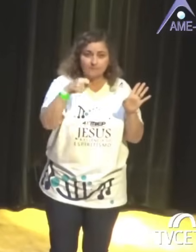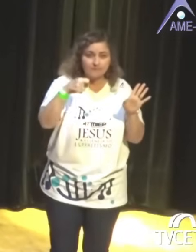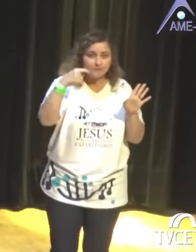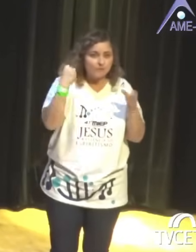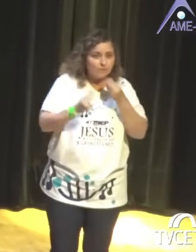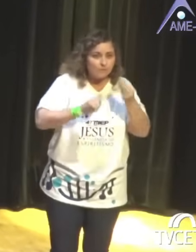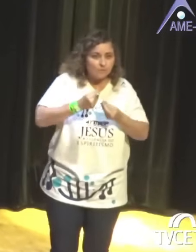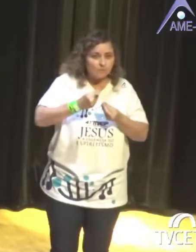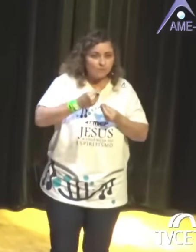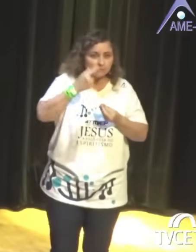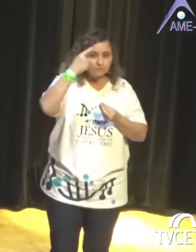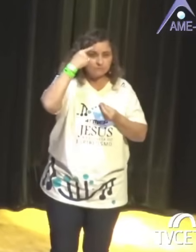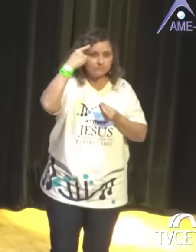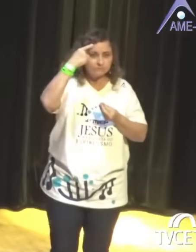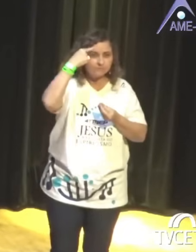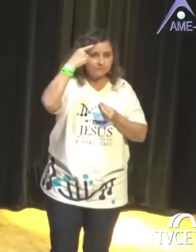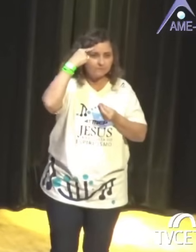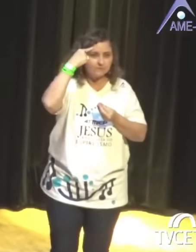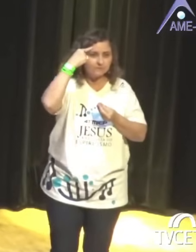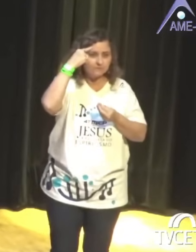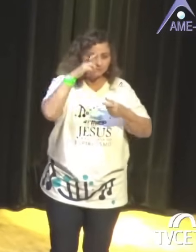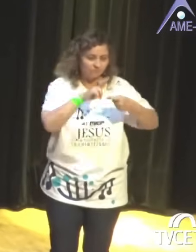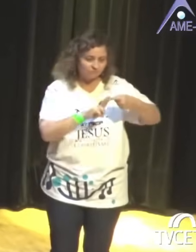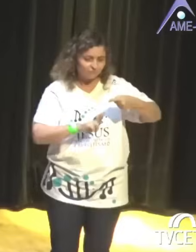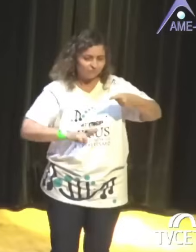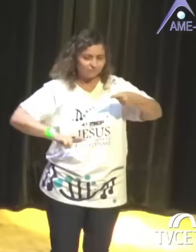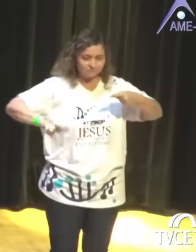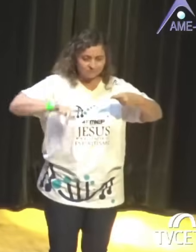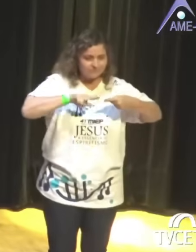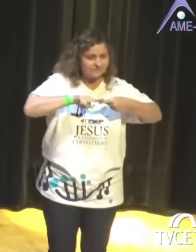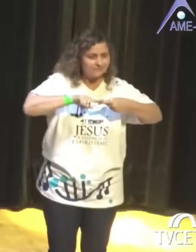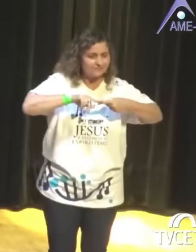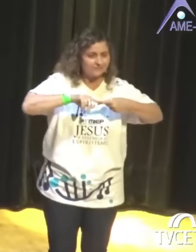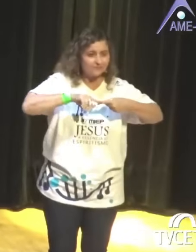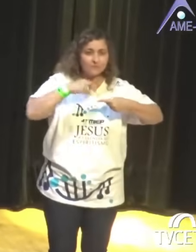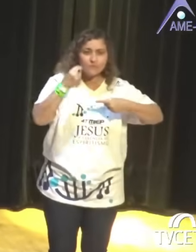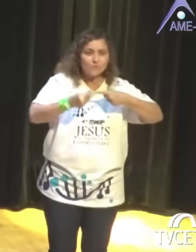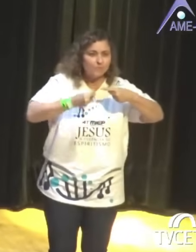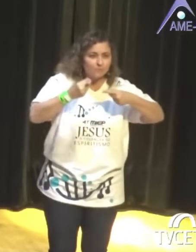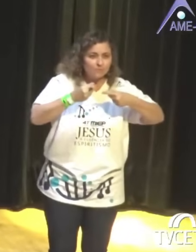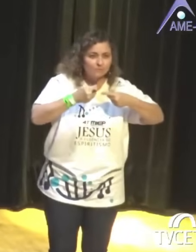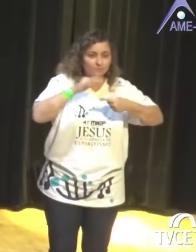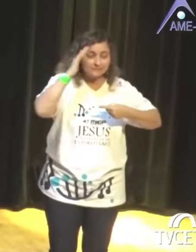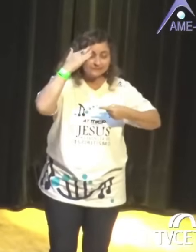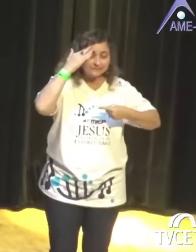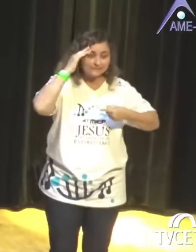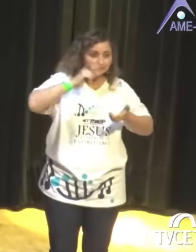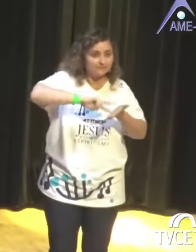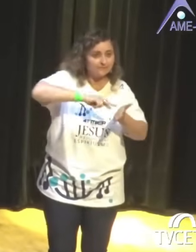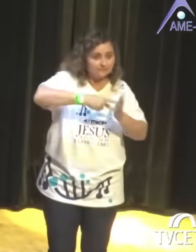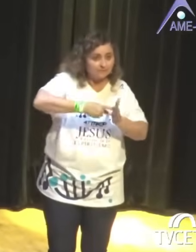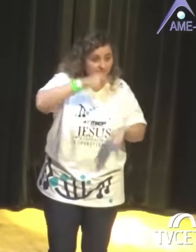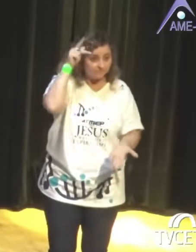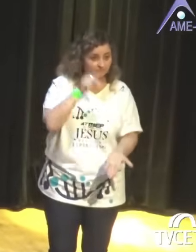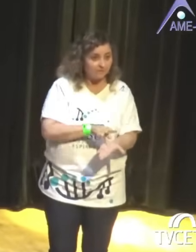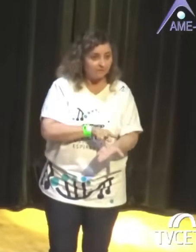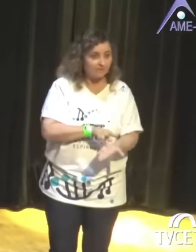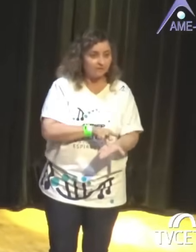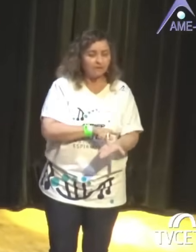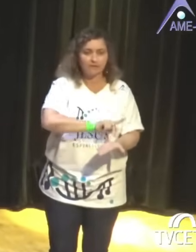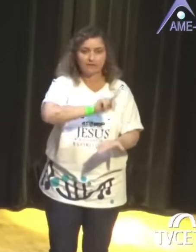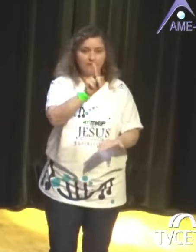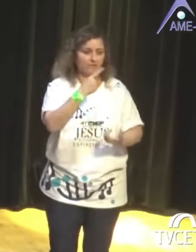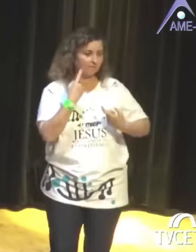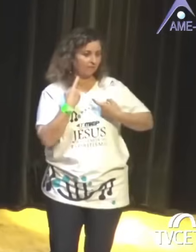pensamento religioso Mas eu não quero que você ouça as minhas palavras como alguém que critica